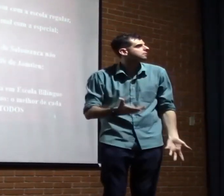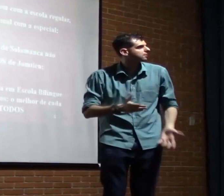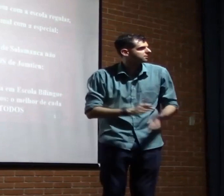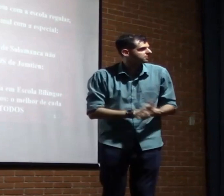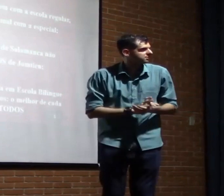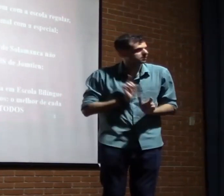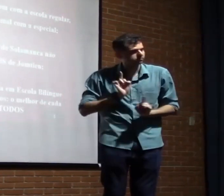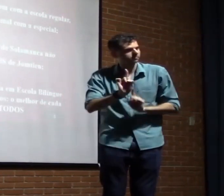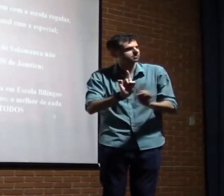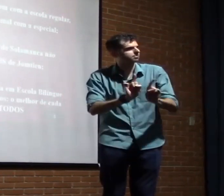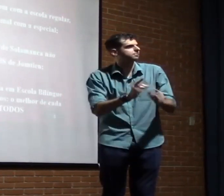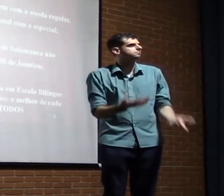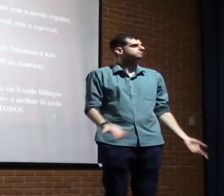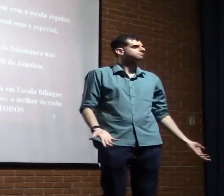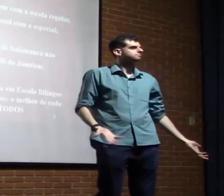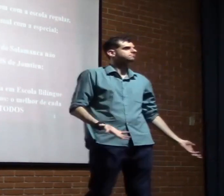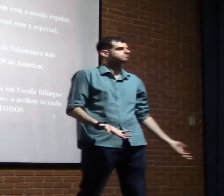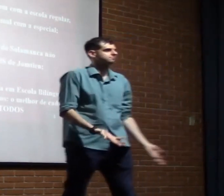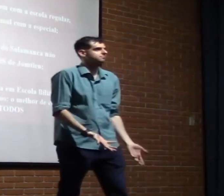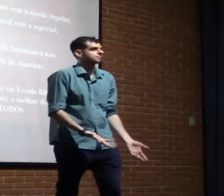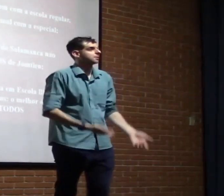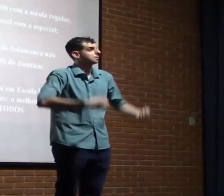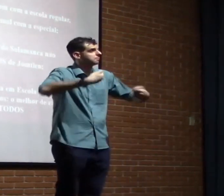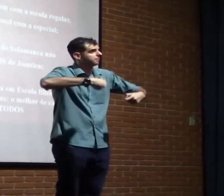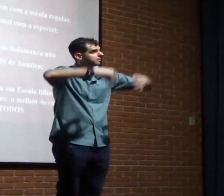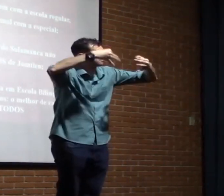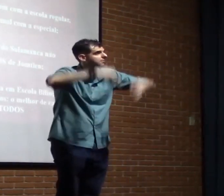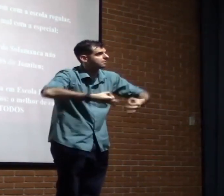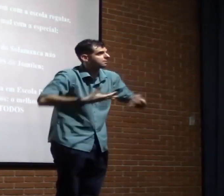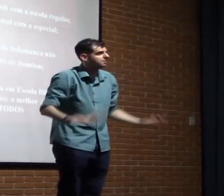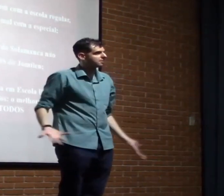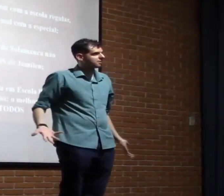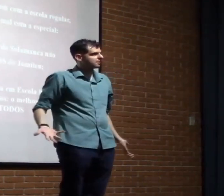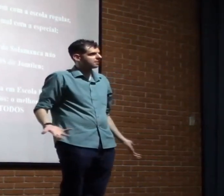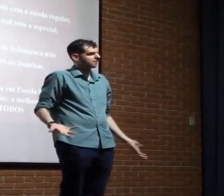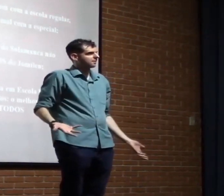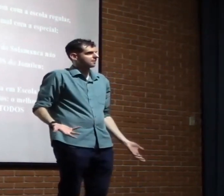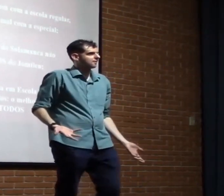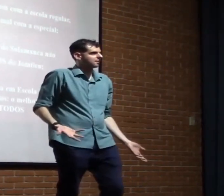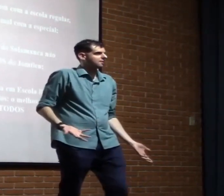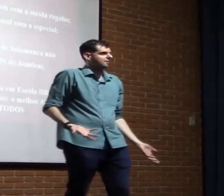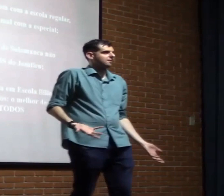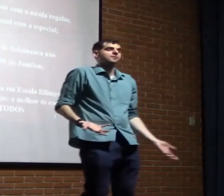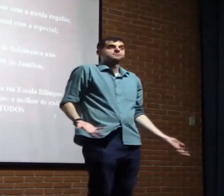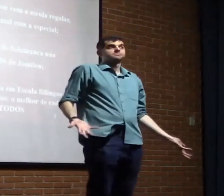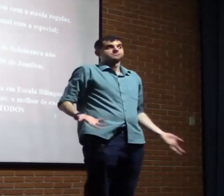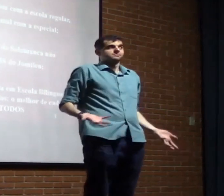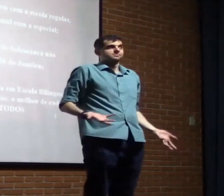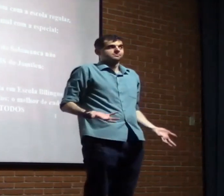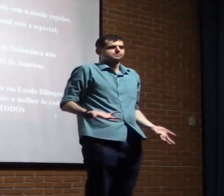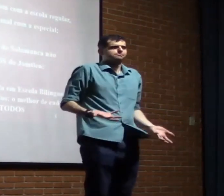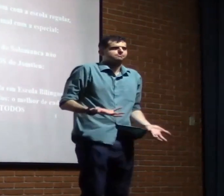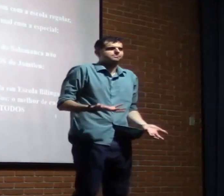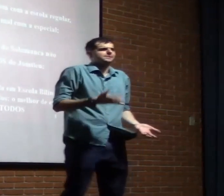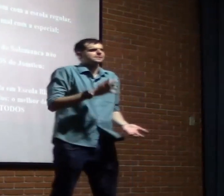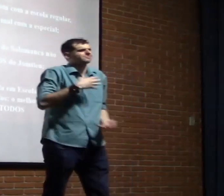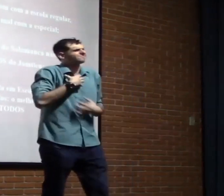formação, ocupe esses espaços. Sabe? É necessário, com certeza precisa acontecer isso, sabe?